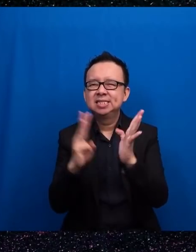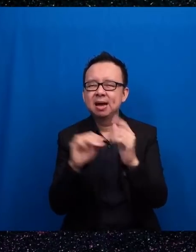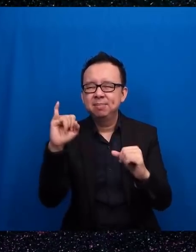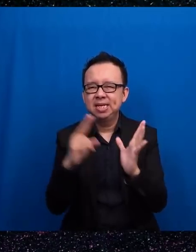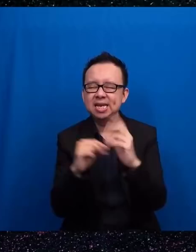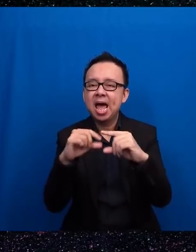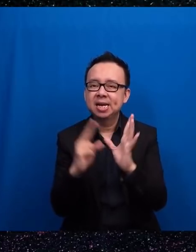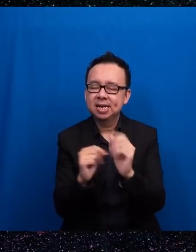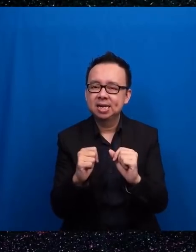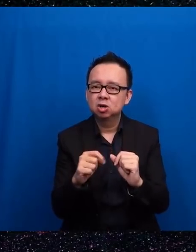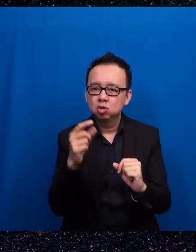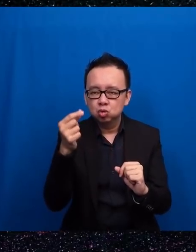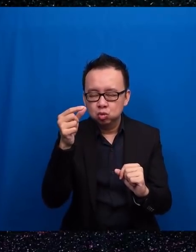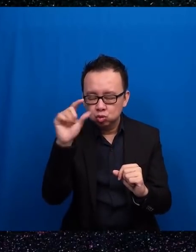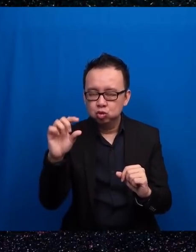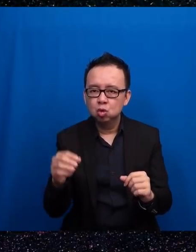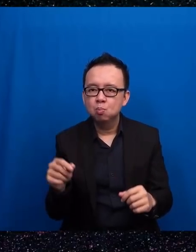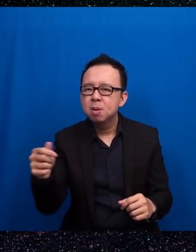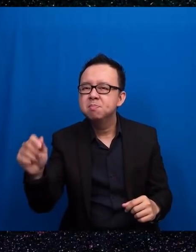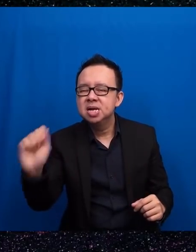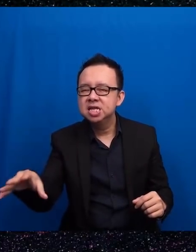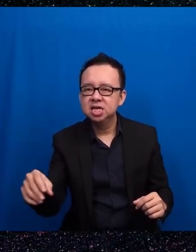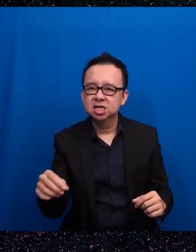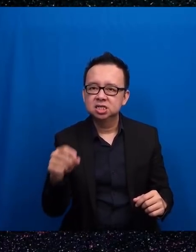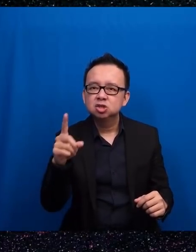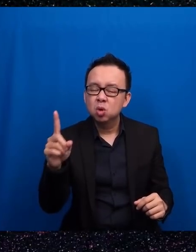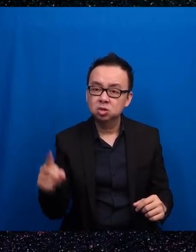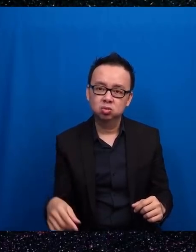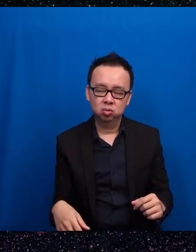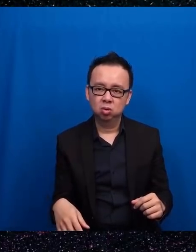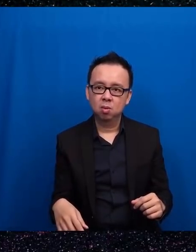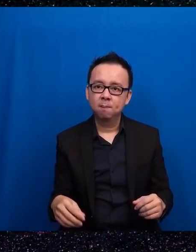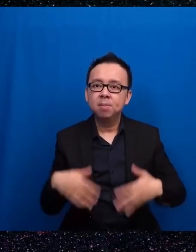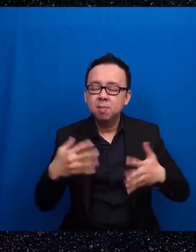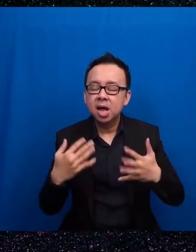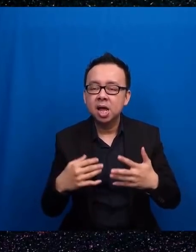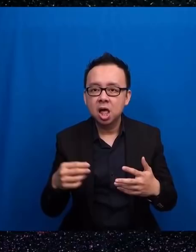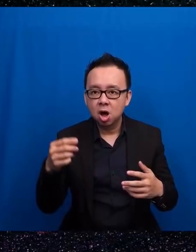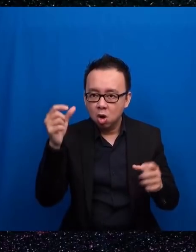membeli sesuatu. Berbahagialah mereka yang selama ini telah investasi dalam hubungan.